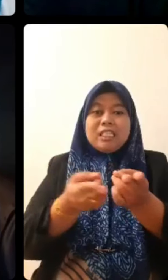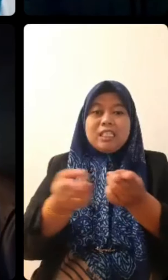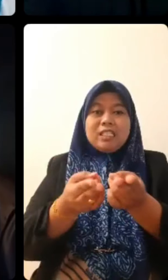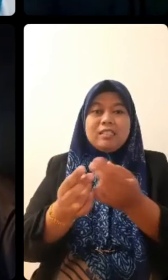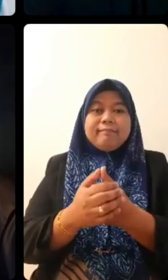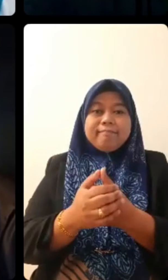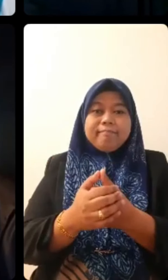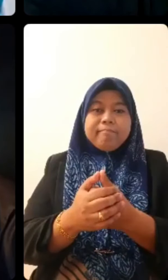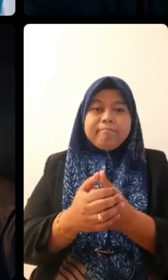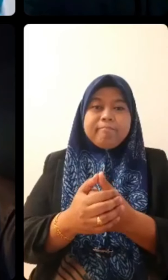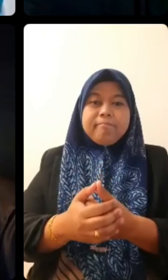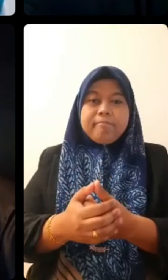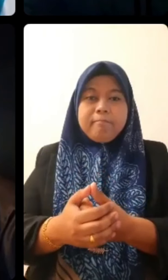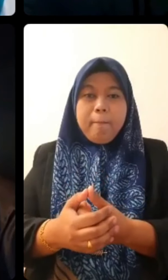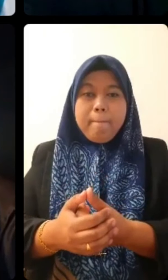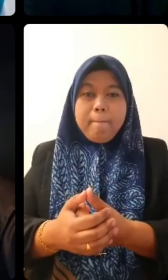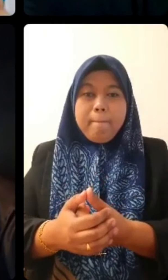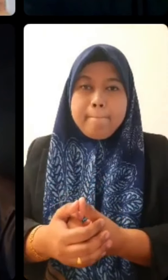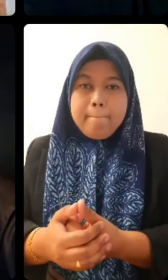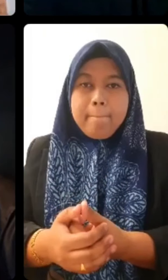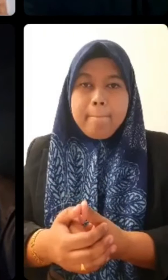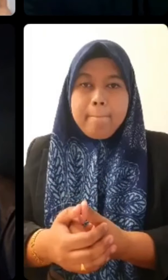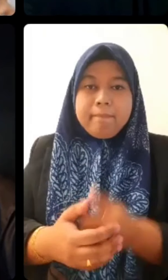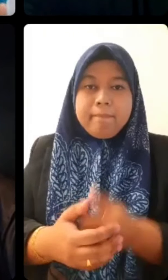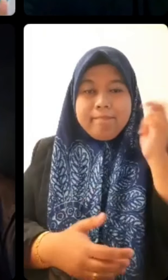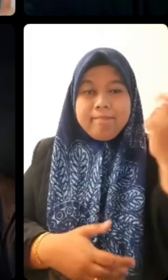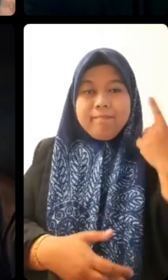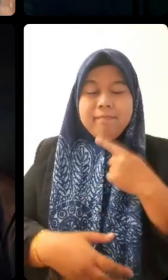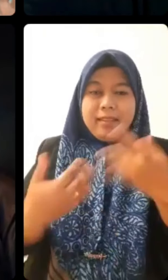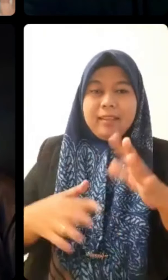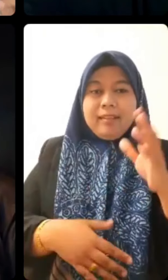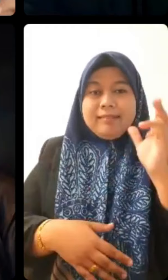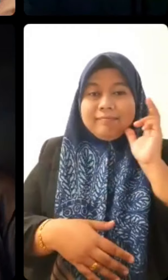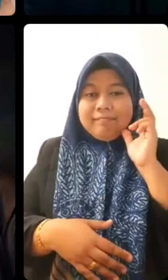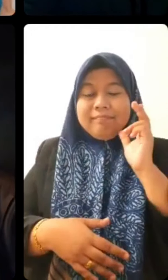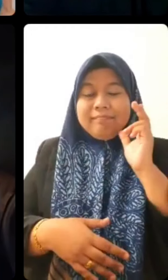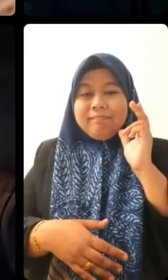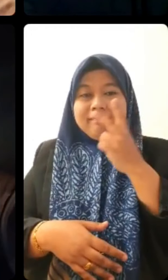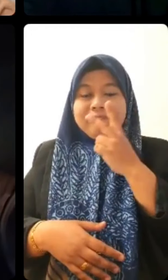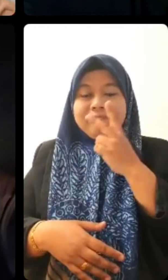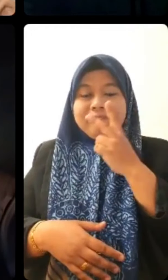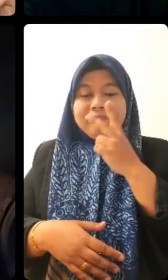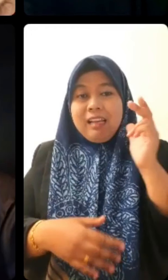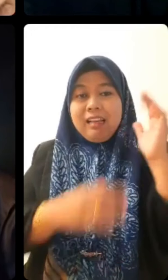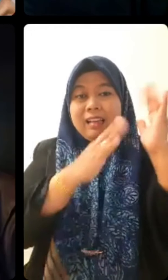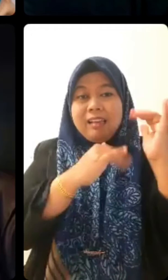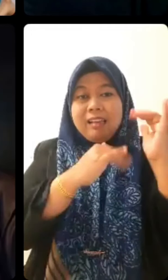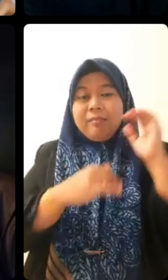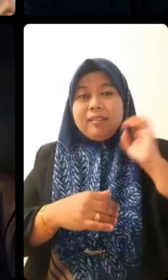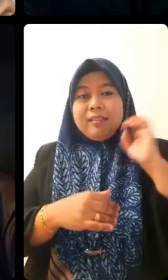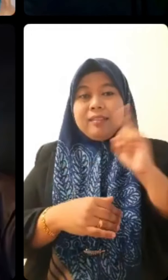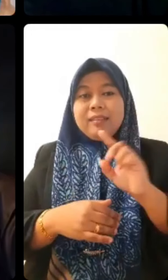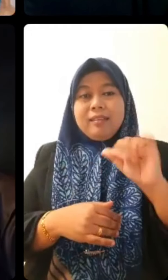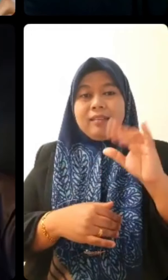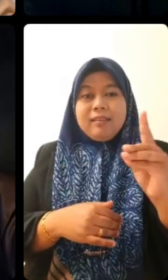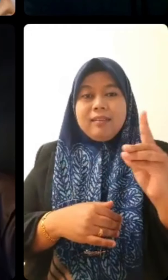Betul. Baiklah, tadi kita dah dengar harapan daripada Cik Zahid. Tapi sebelum saya nak teruskan, saya nak ingatkan balik